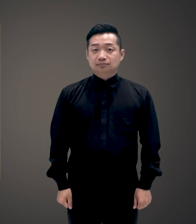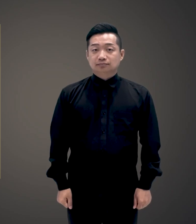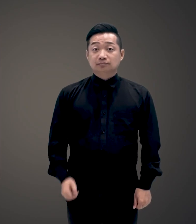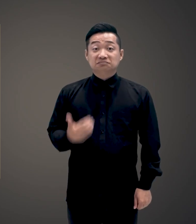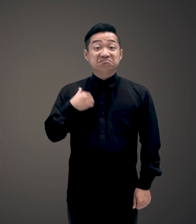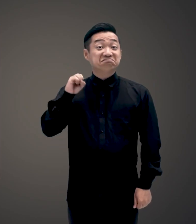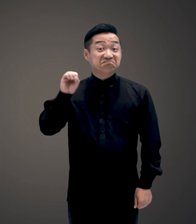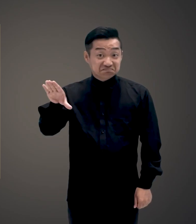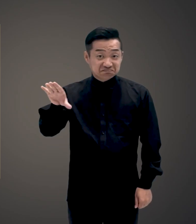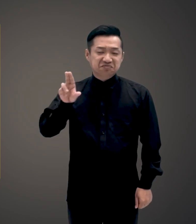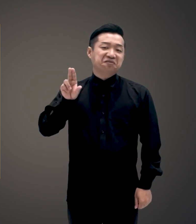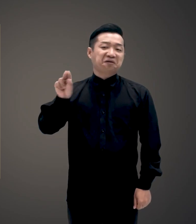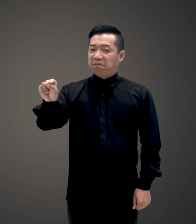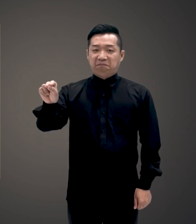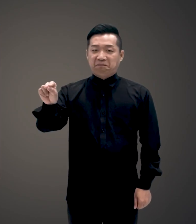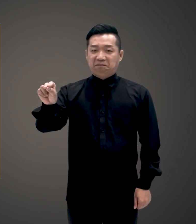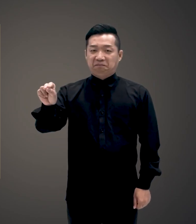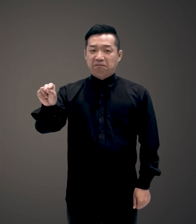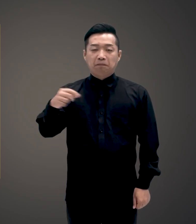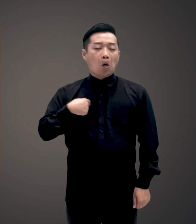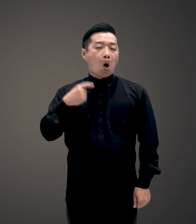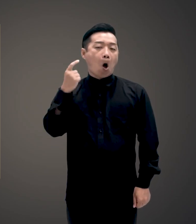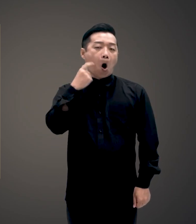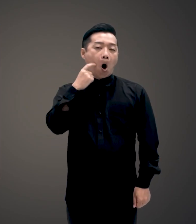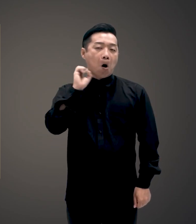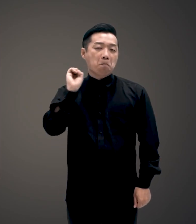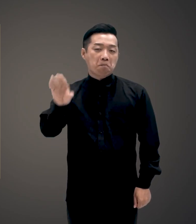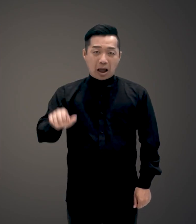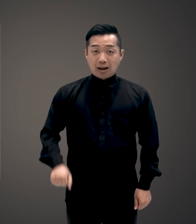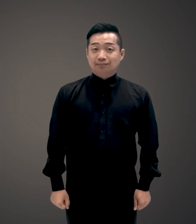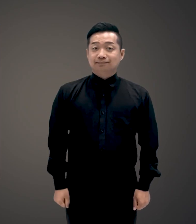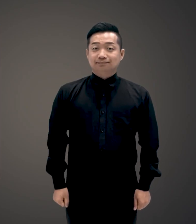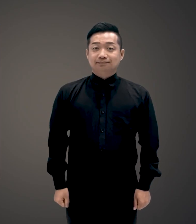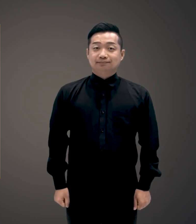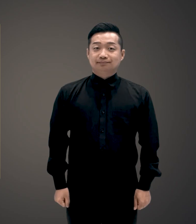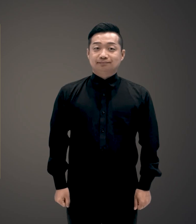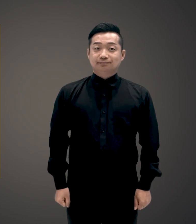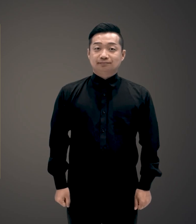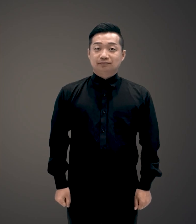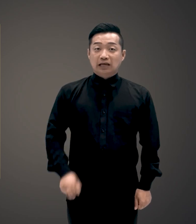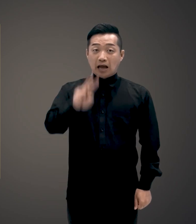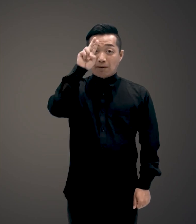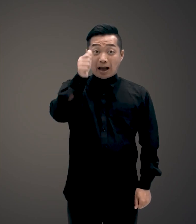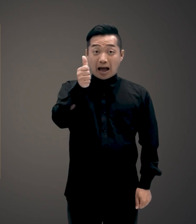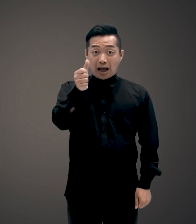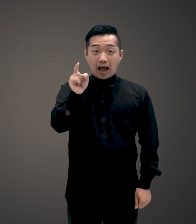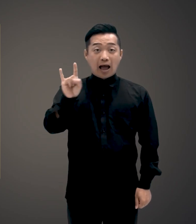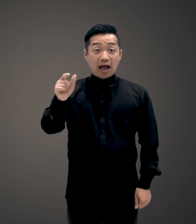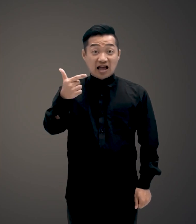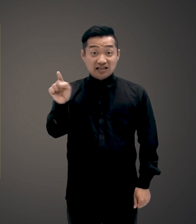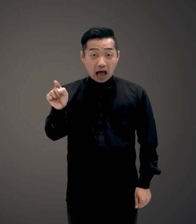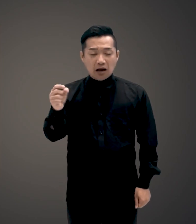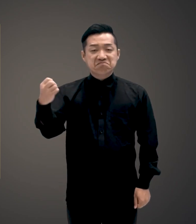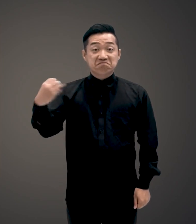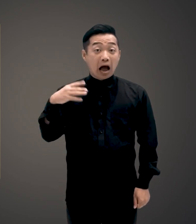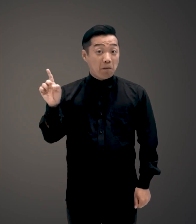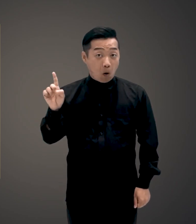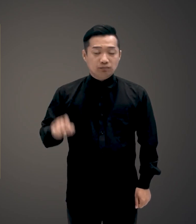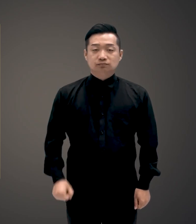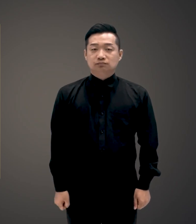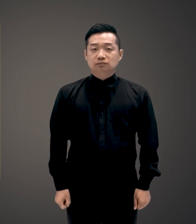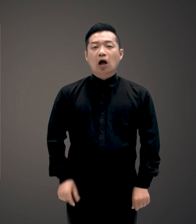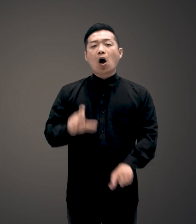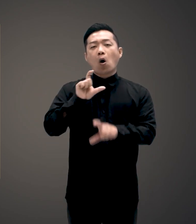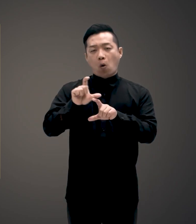했지만 높 하고 딱 잡아댔다. 박해나,